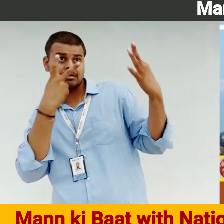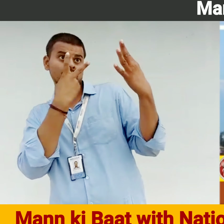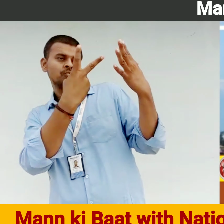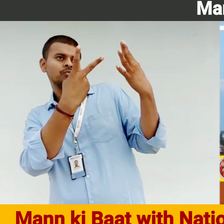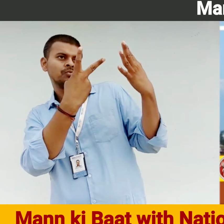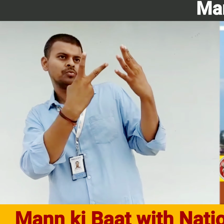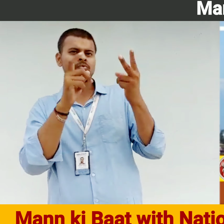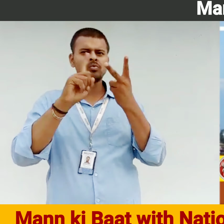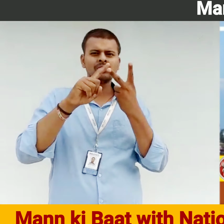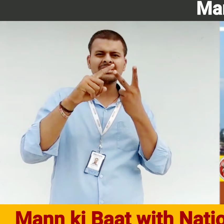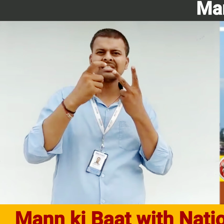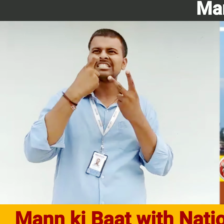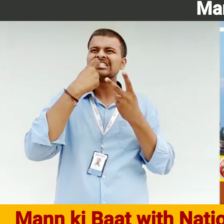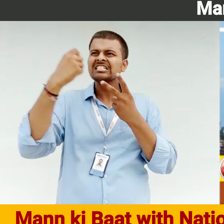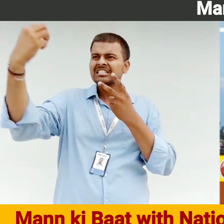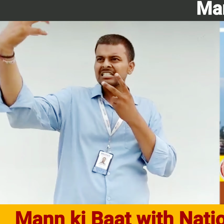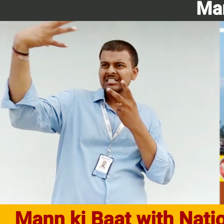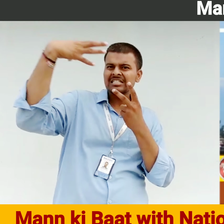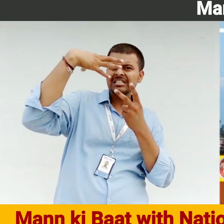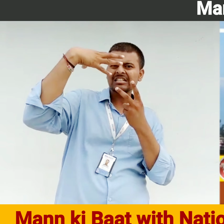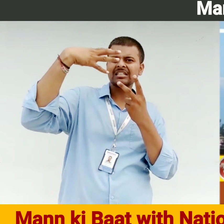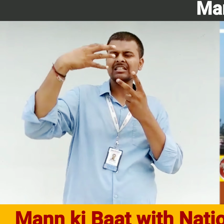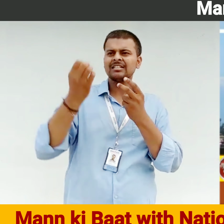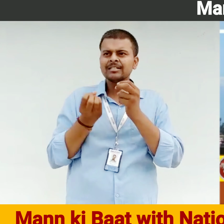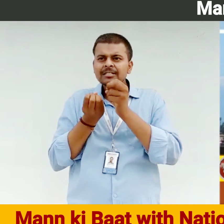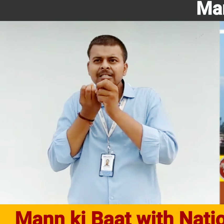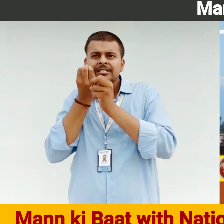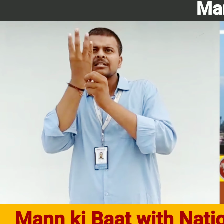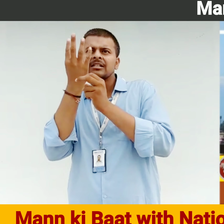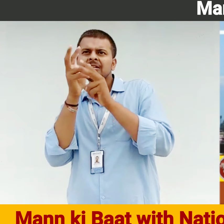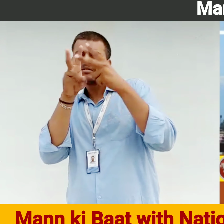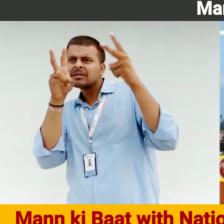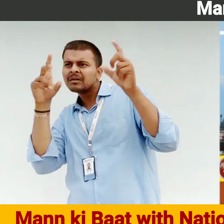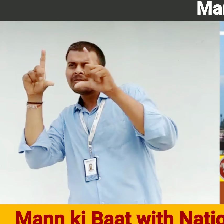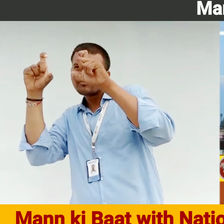को देखकर कई लोगों के मन में ये संकल्प उठा होगा, क्या हम